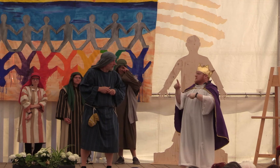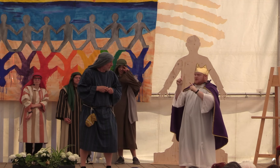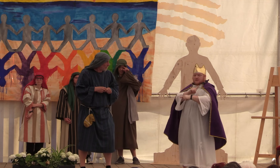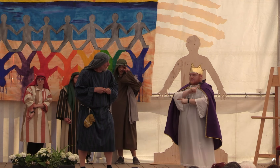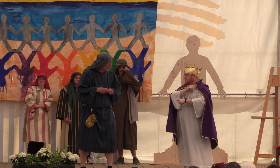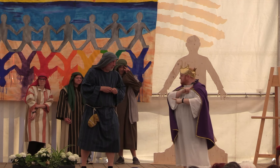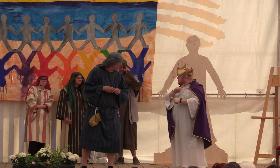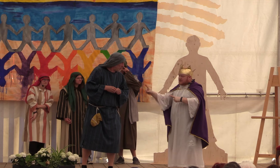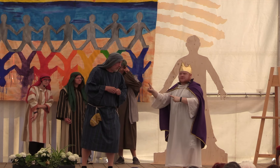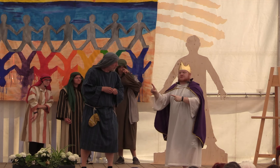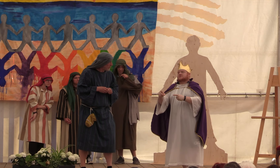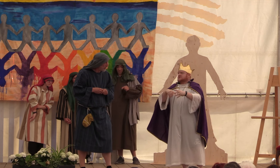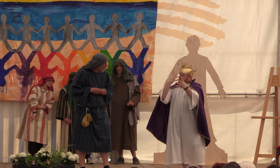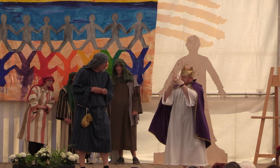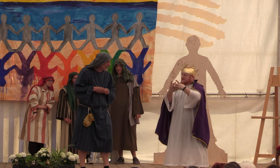Genau.